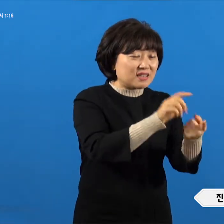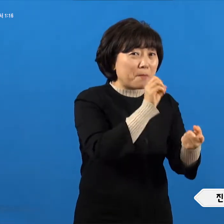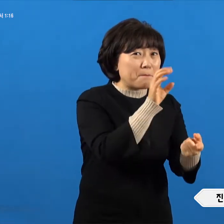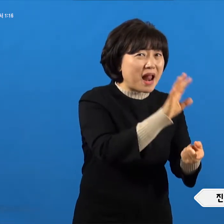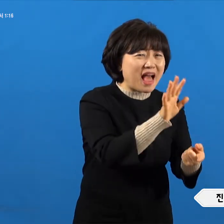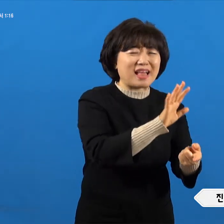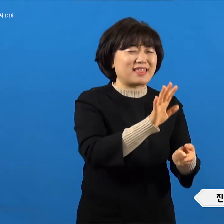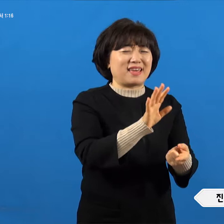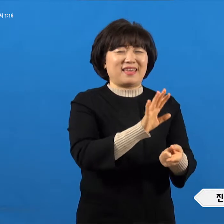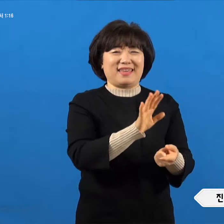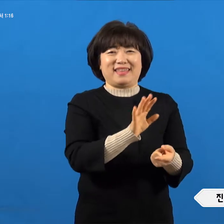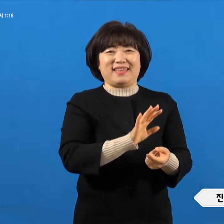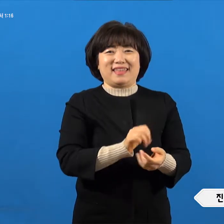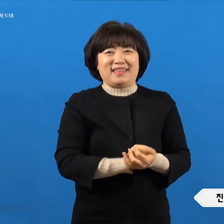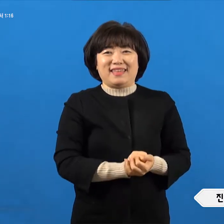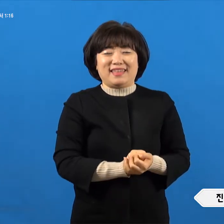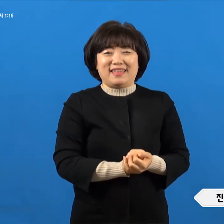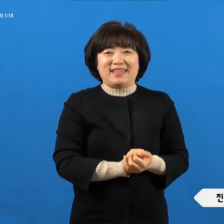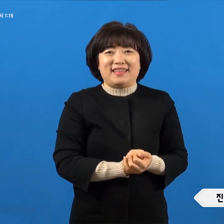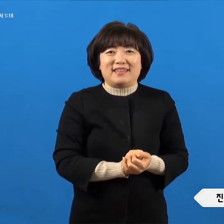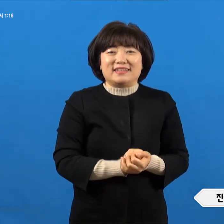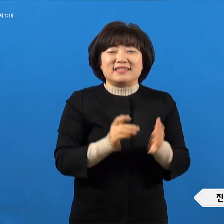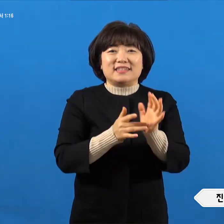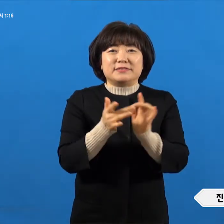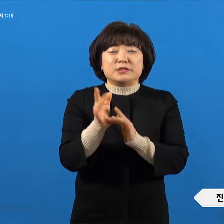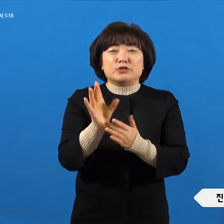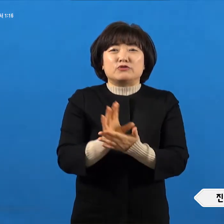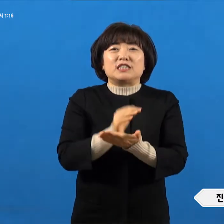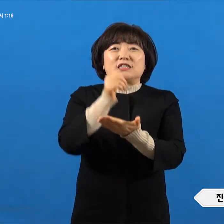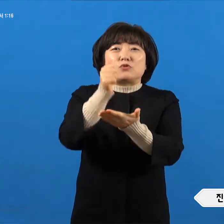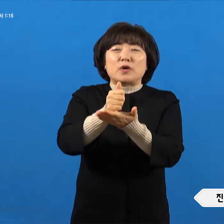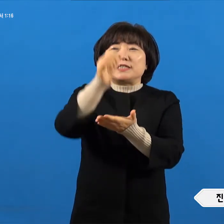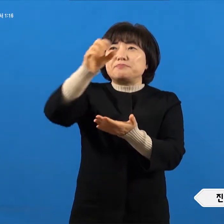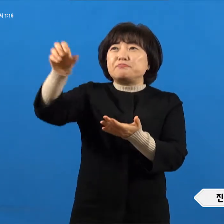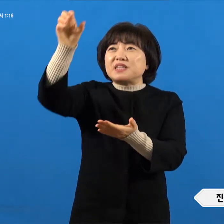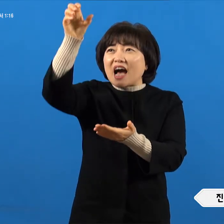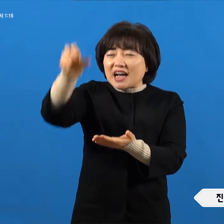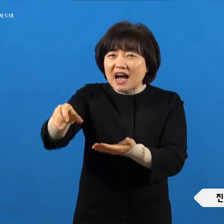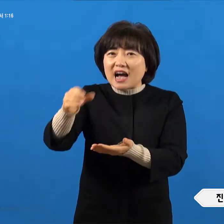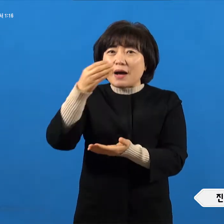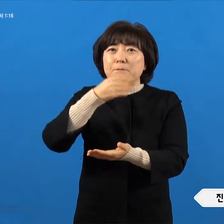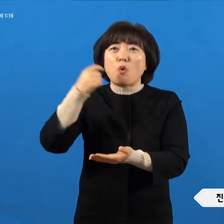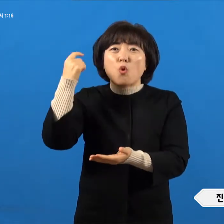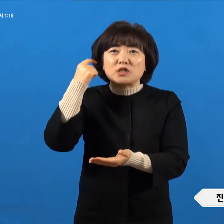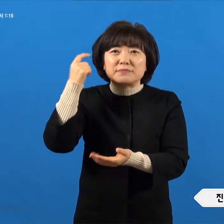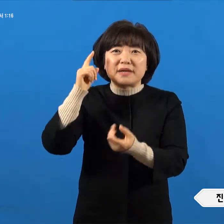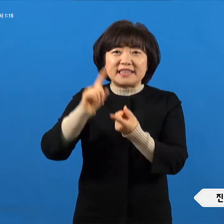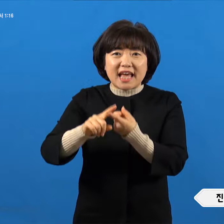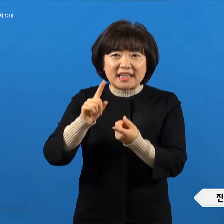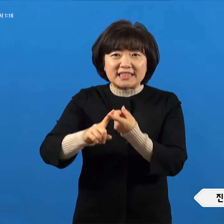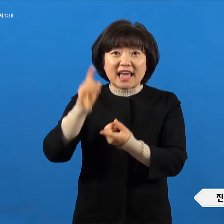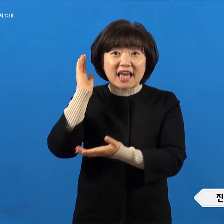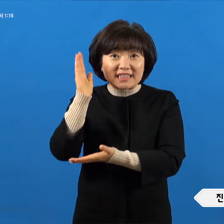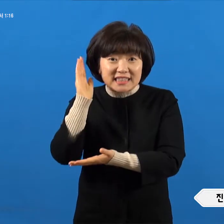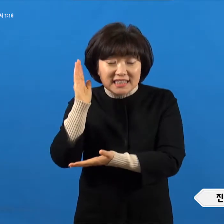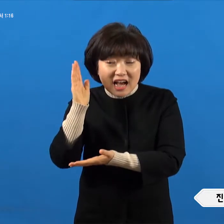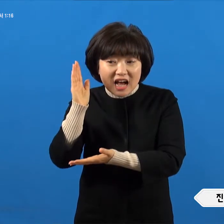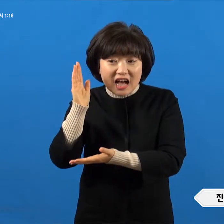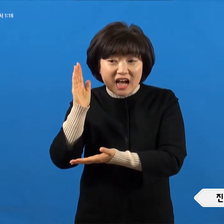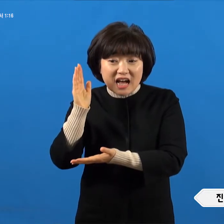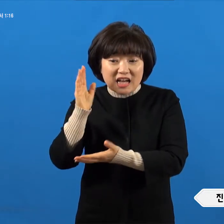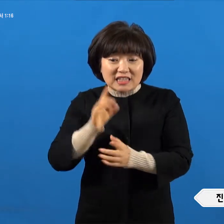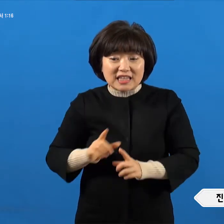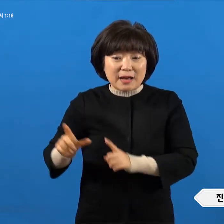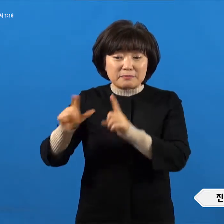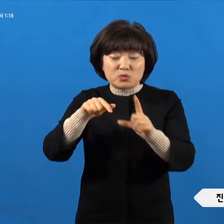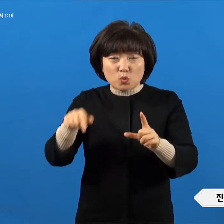함부로 건드리지 않습니다. 예수 그리스도의 십자가와 복음의 메시지가 과연 우리 삶 가운데